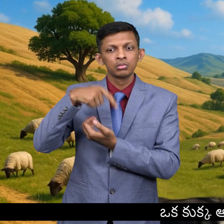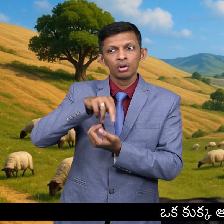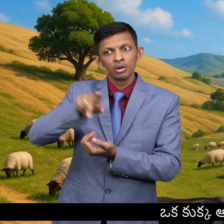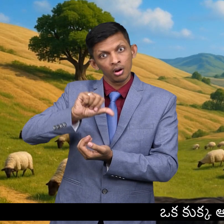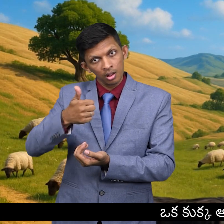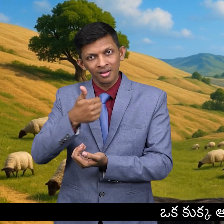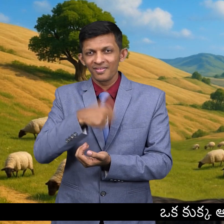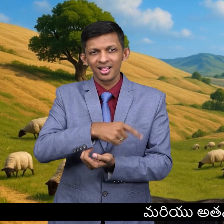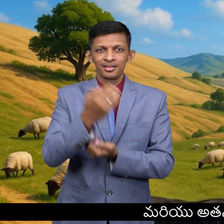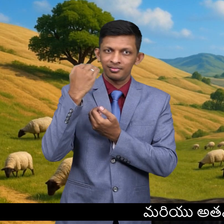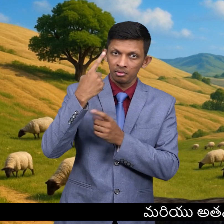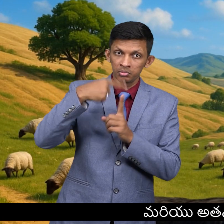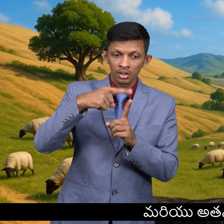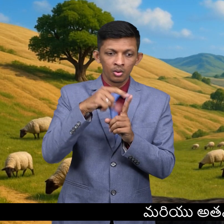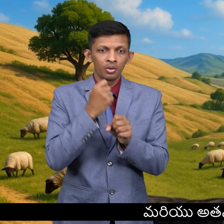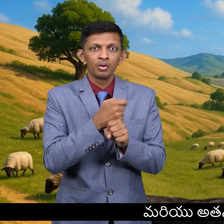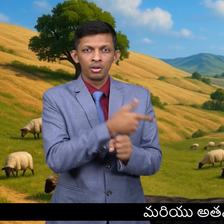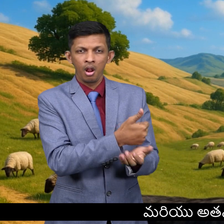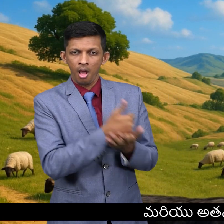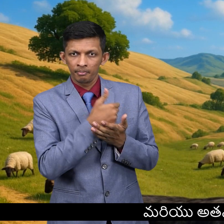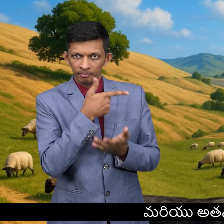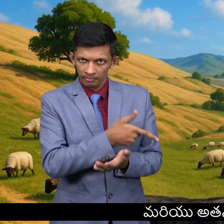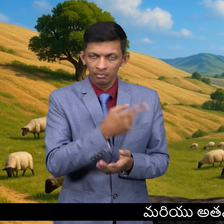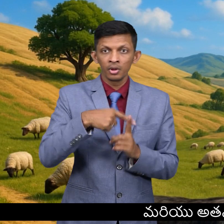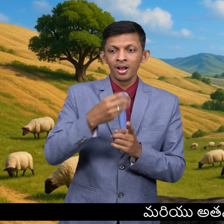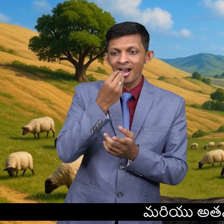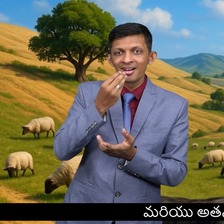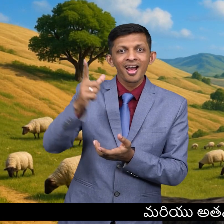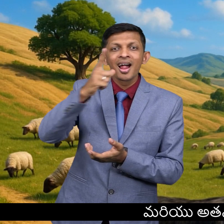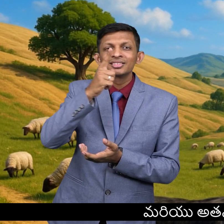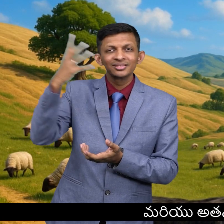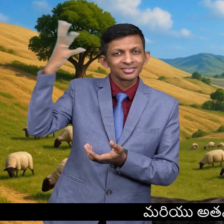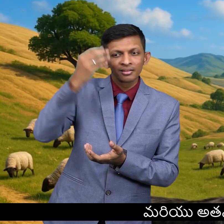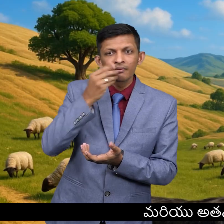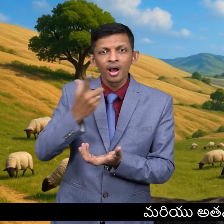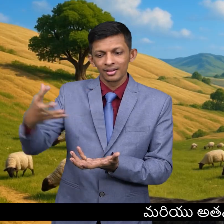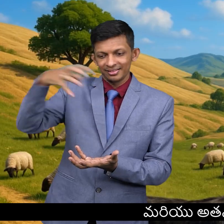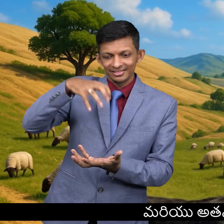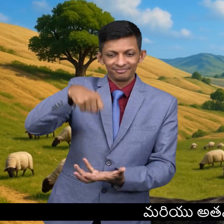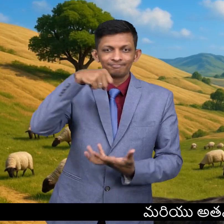సాయం చేస్తుంది మరియు అతను భోజనం తీసుకువెళ్తాడు.